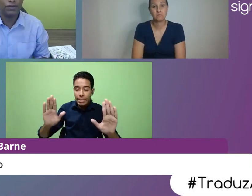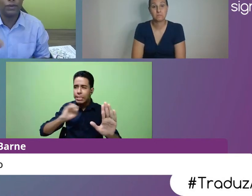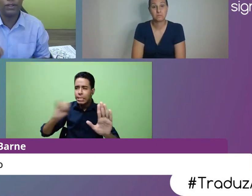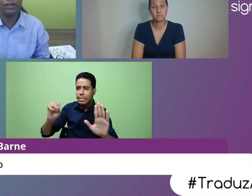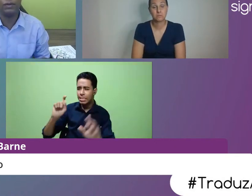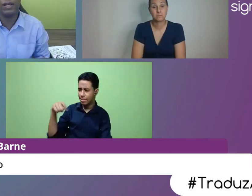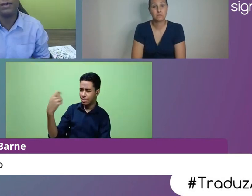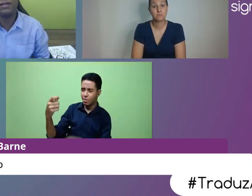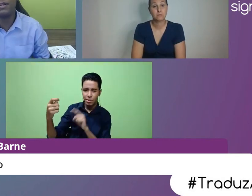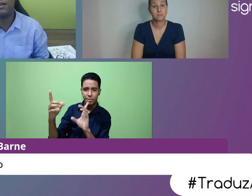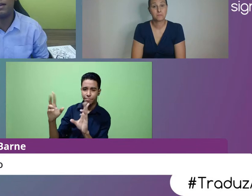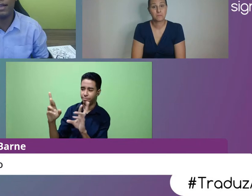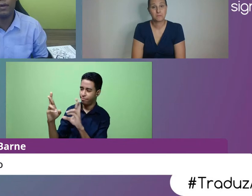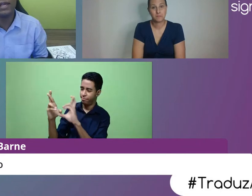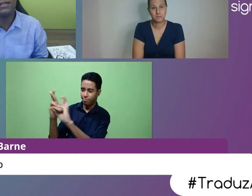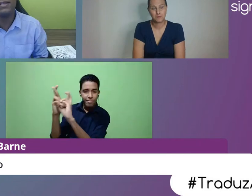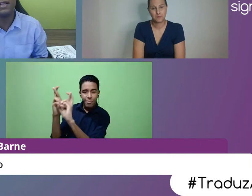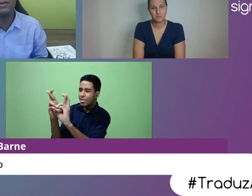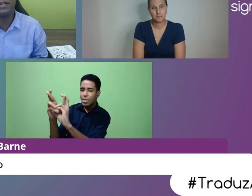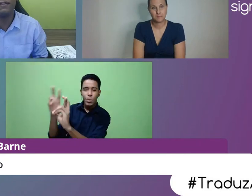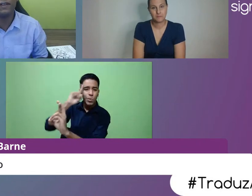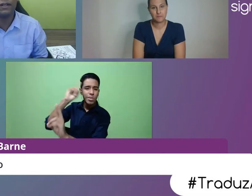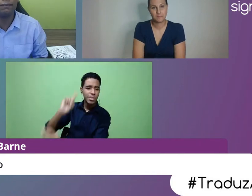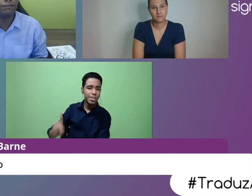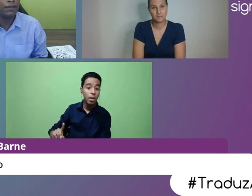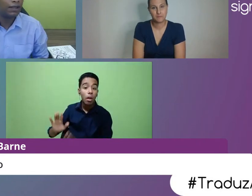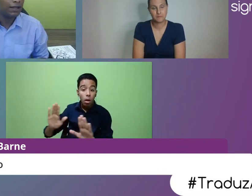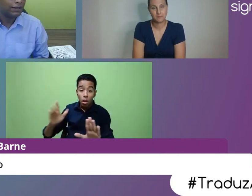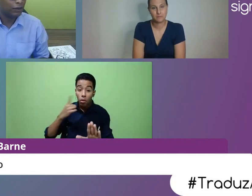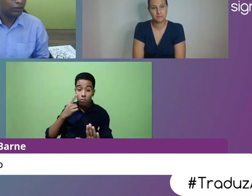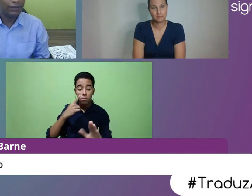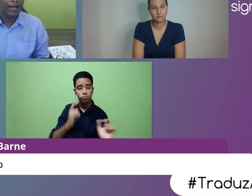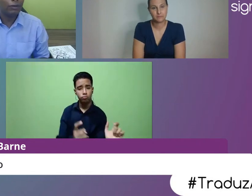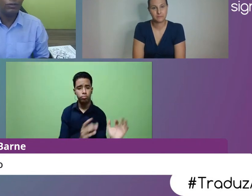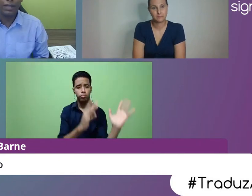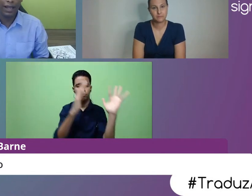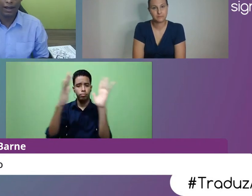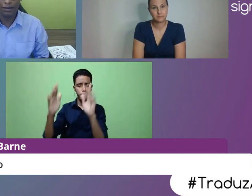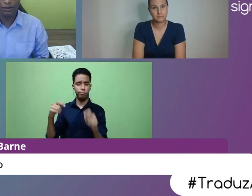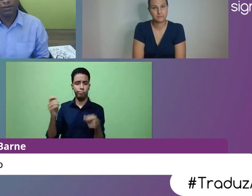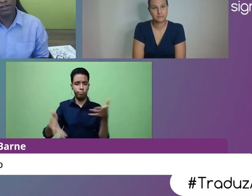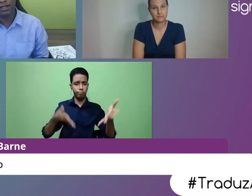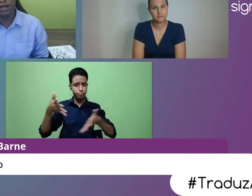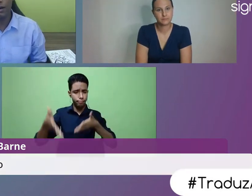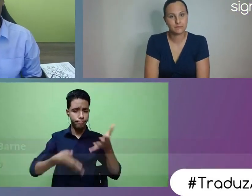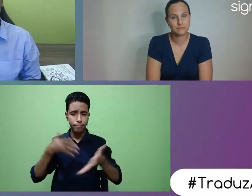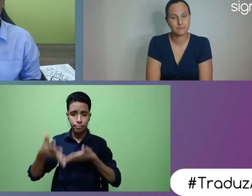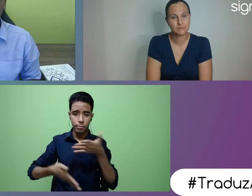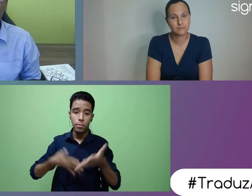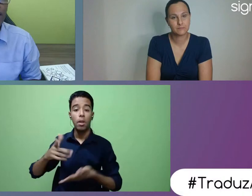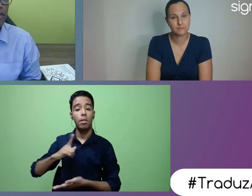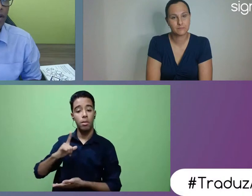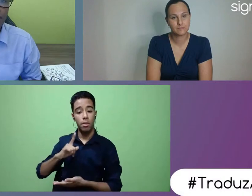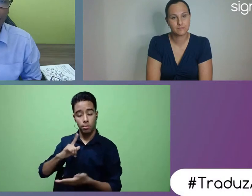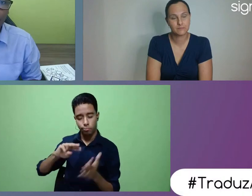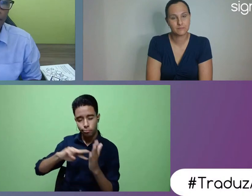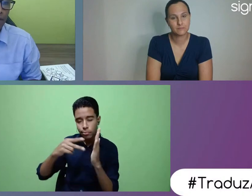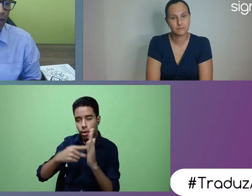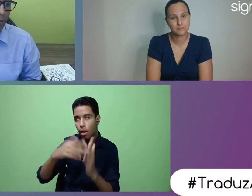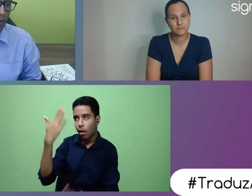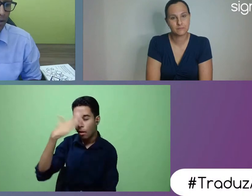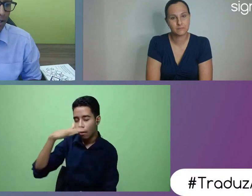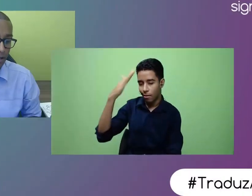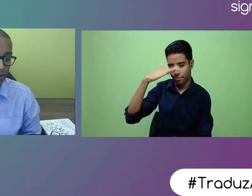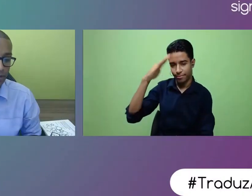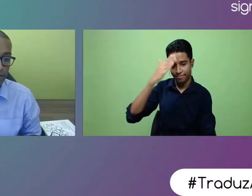sinalização. Vocês vão entender o que esse sinal significa. Então, não ter um sinal não vai te derrubar